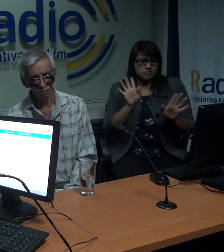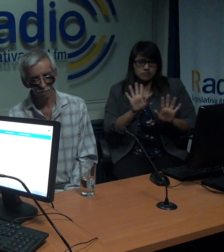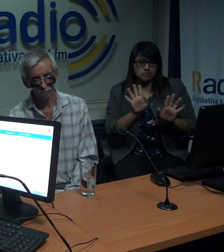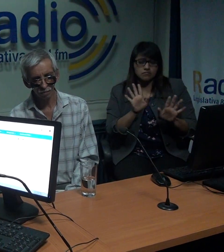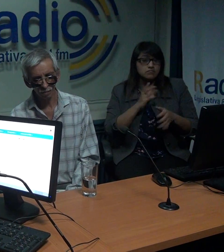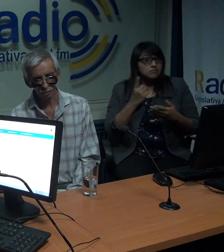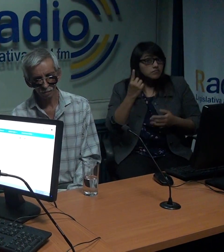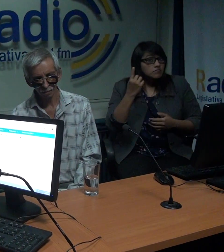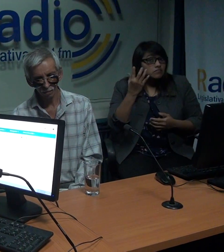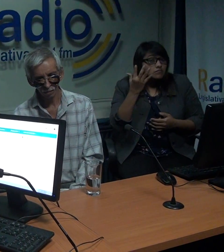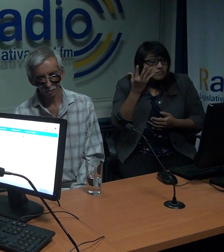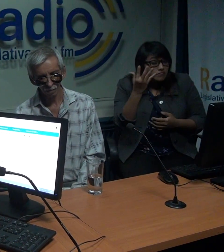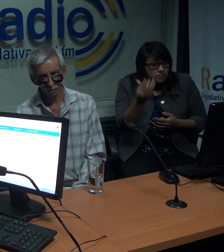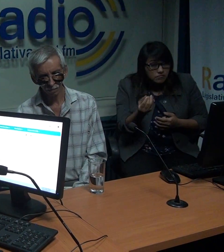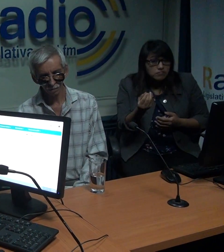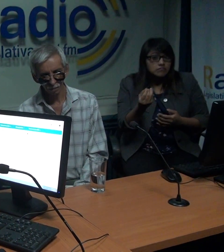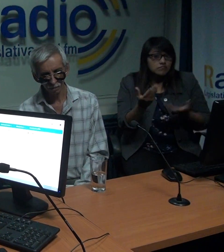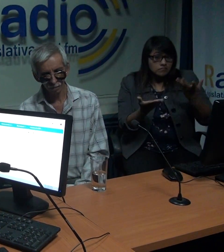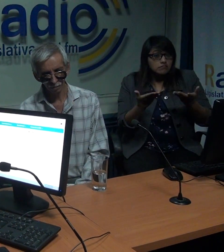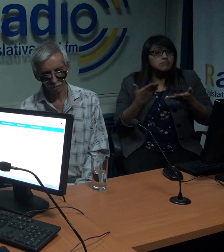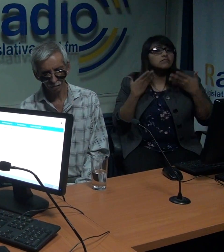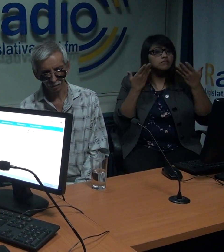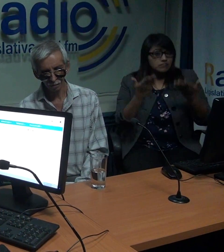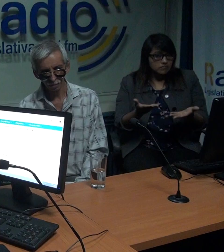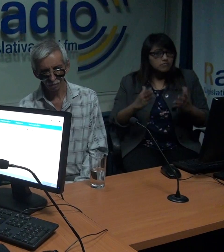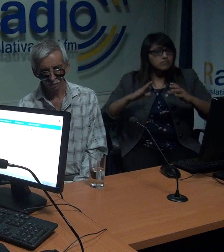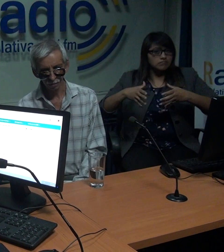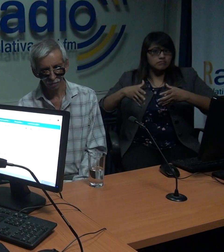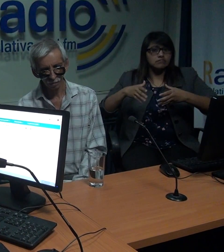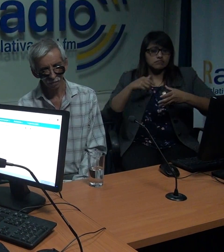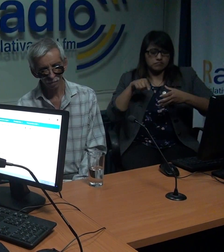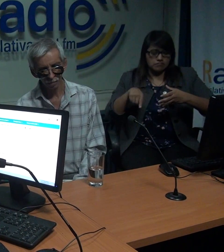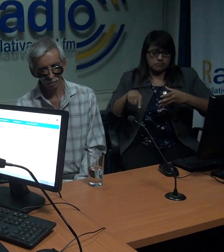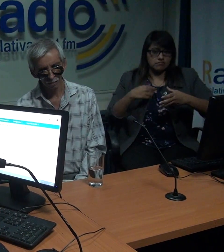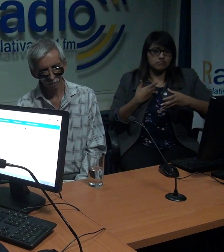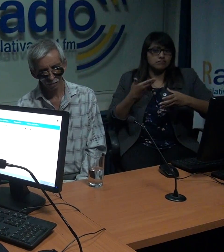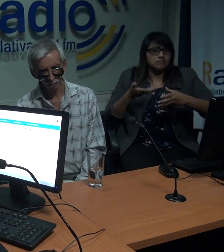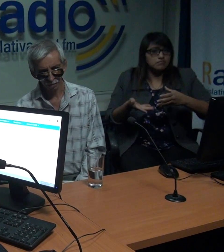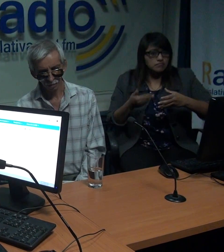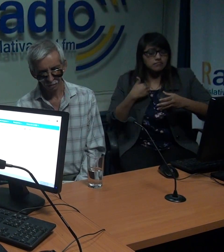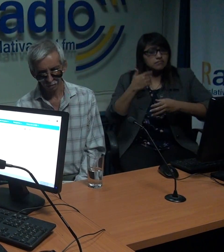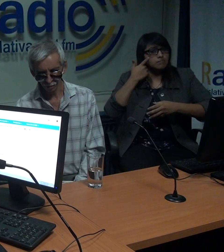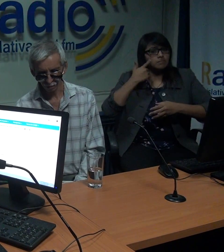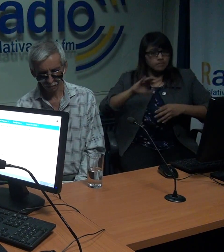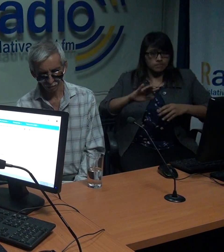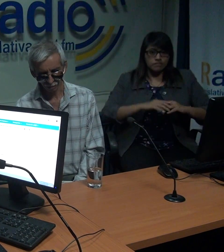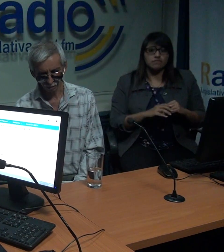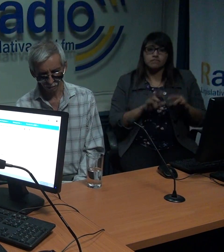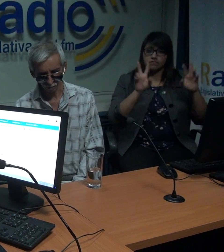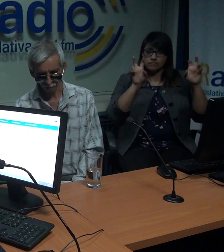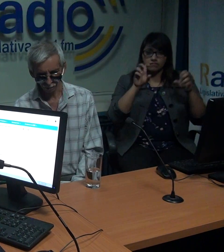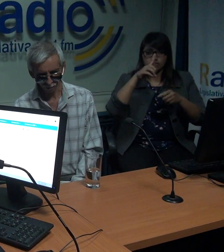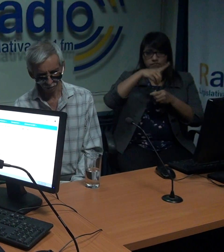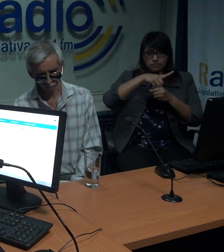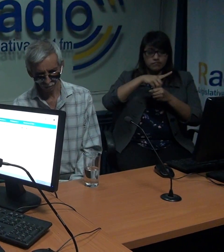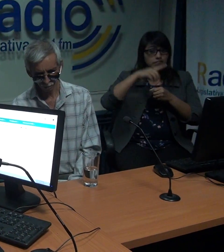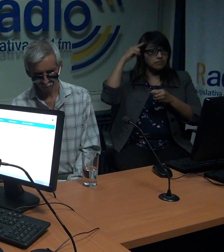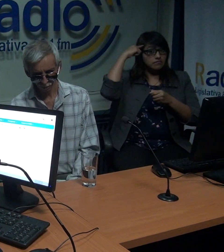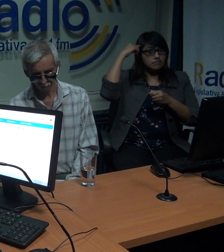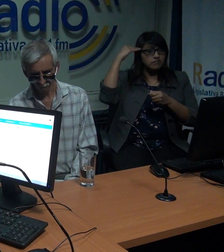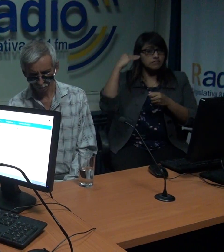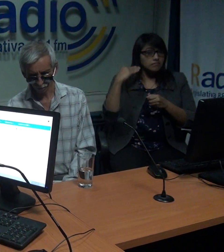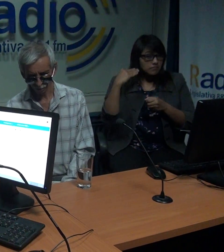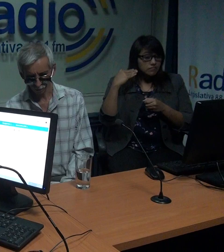voy a contribuir al pleno desarrollo de este sector. Por ejemplo, cuando hablábamos de la discapacidad